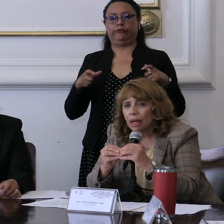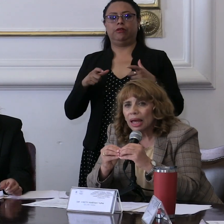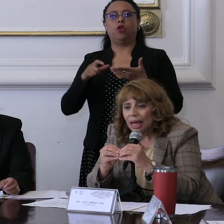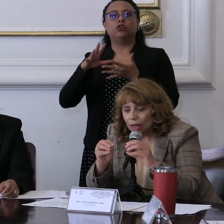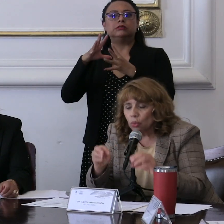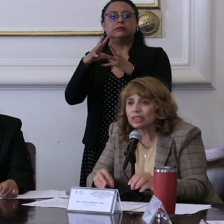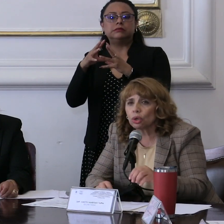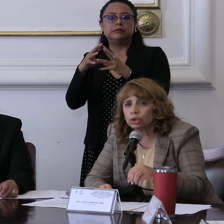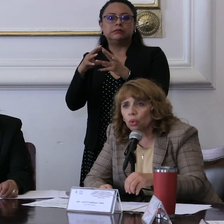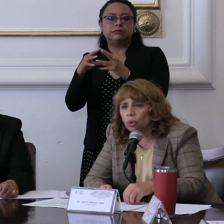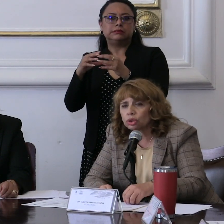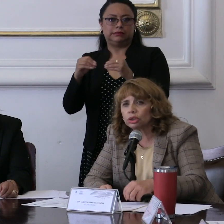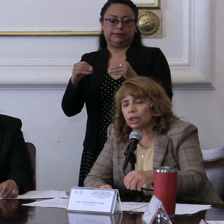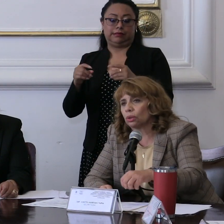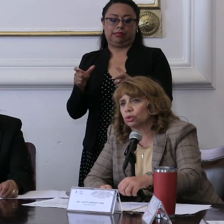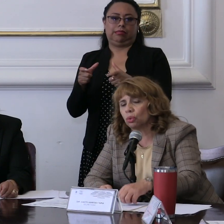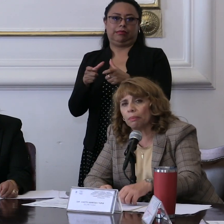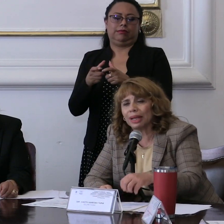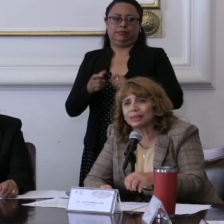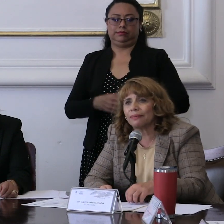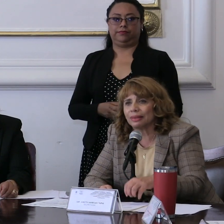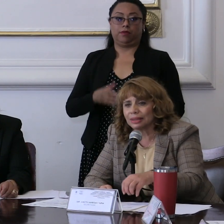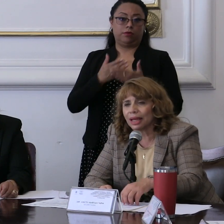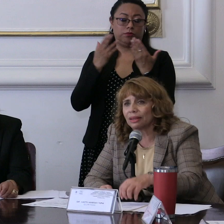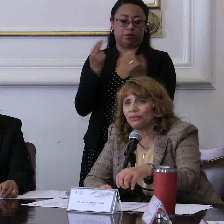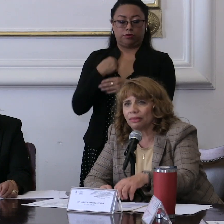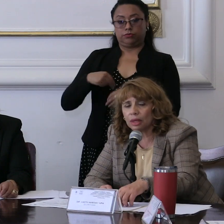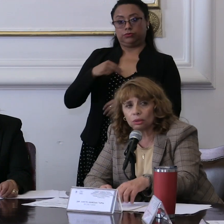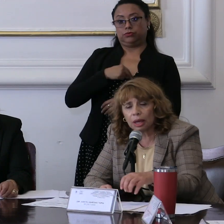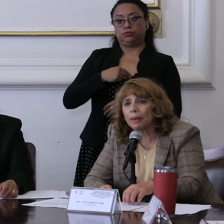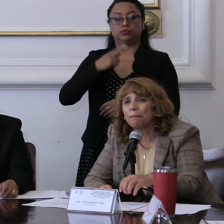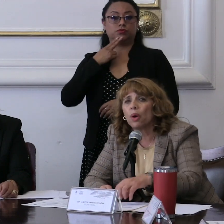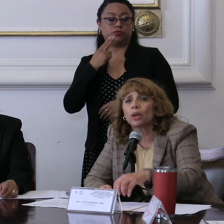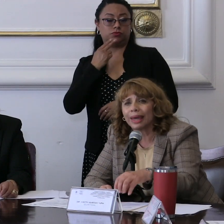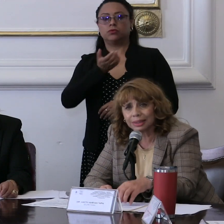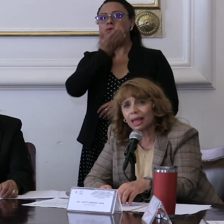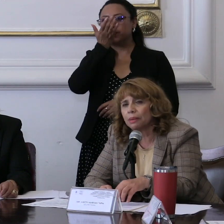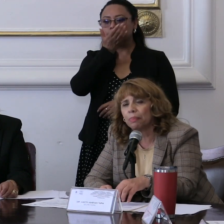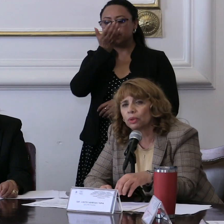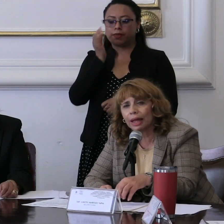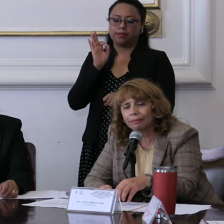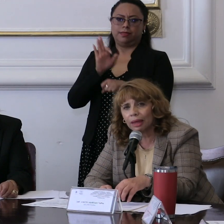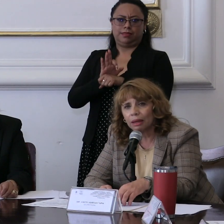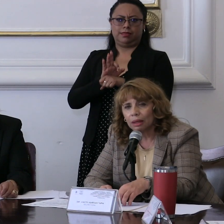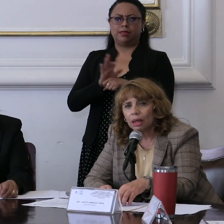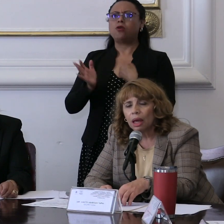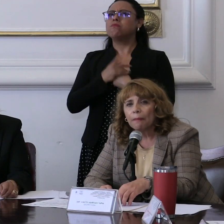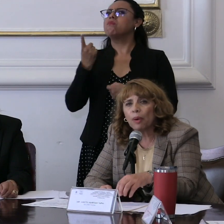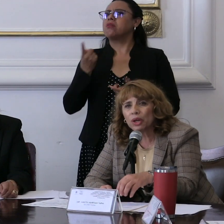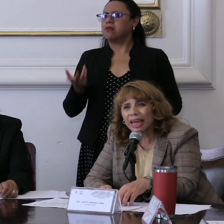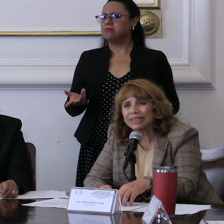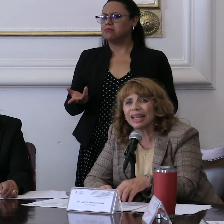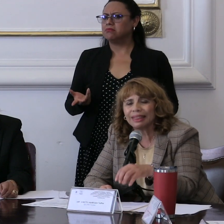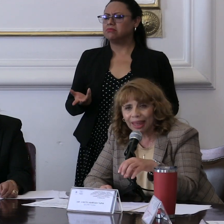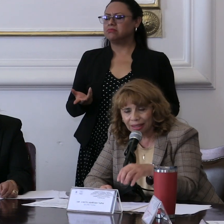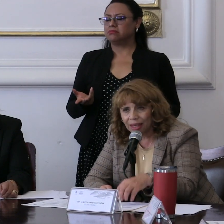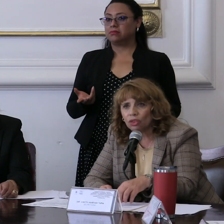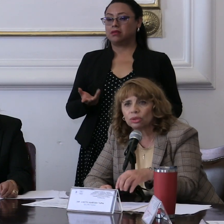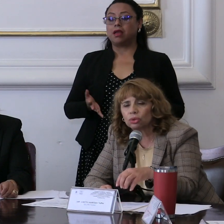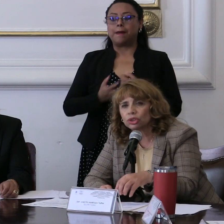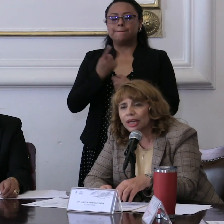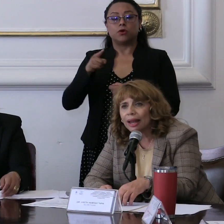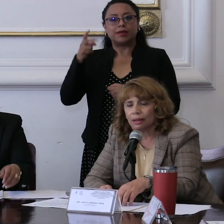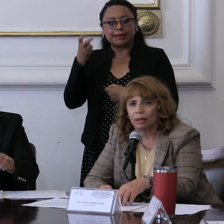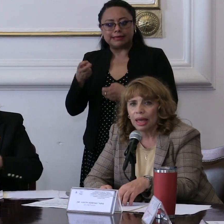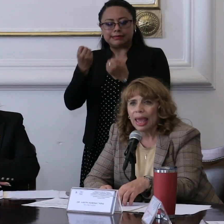permitir. Nuestros usos y costumbres deben de estar defendidos. ¿Saben por qué es tan importante? Porque es el